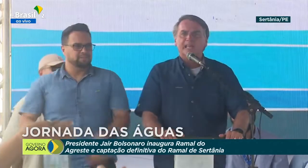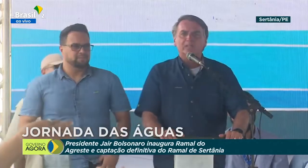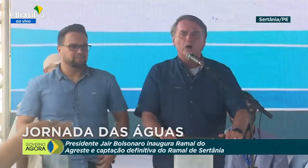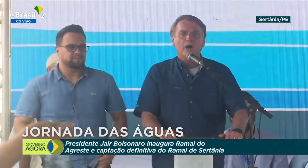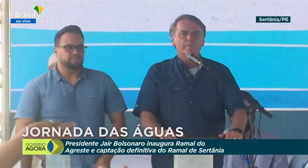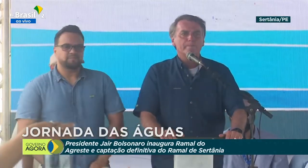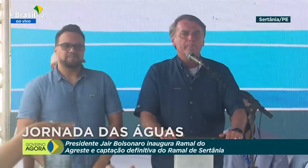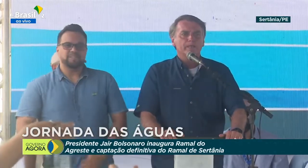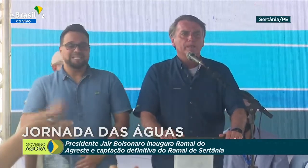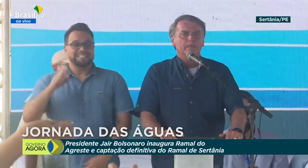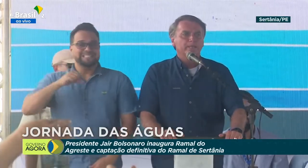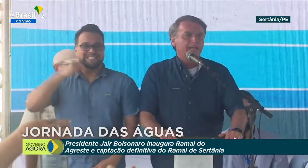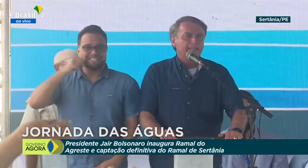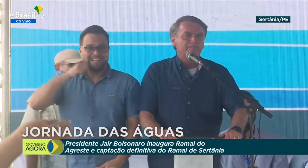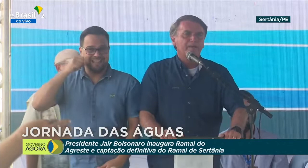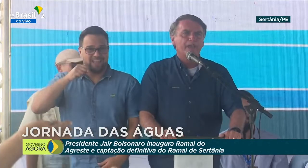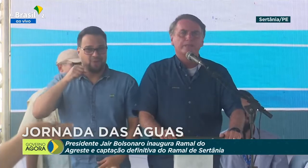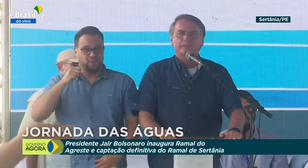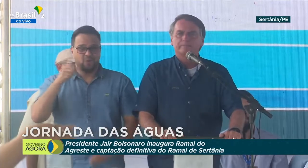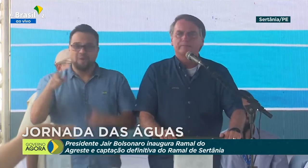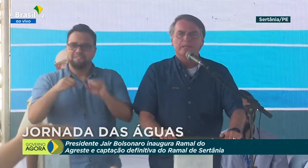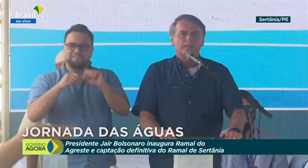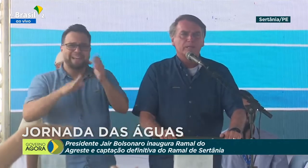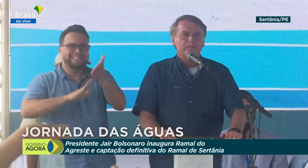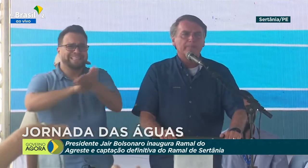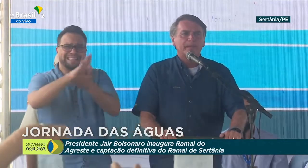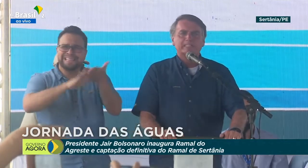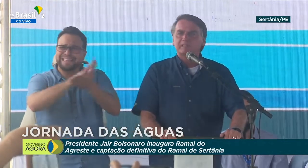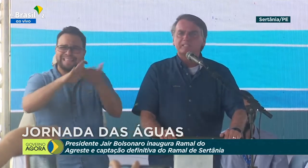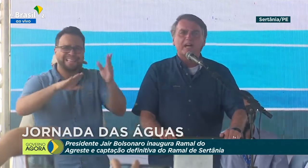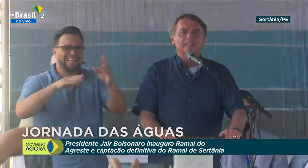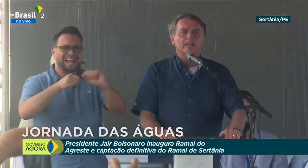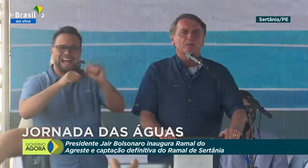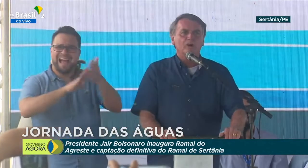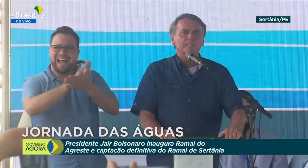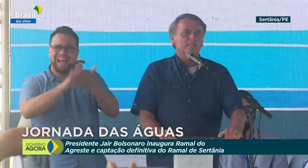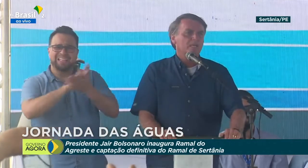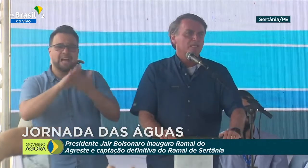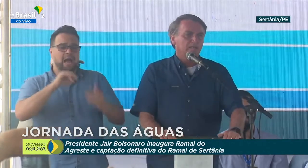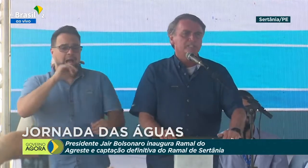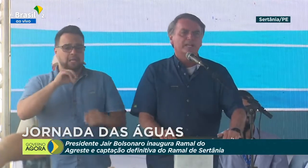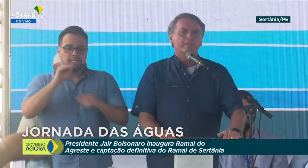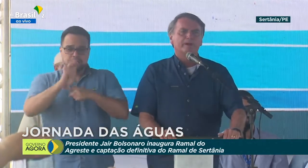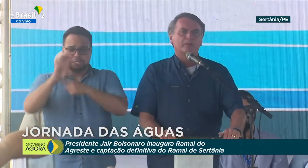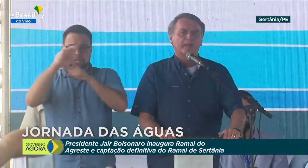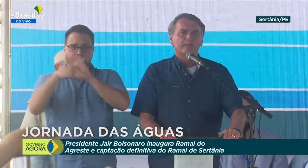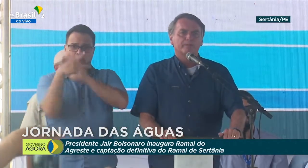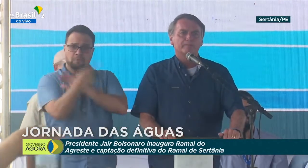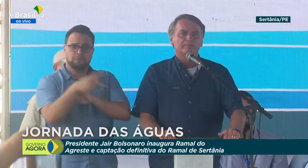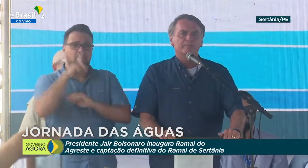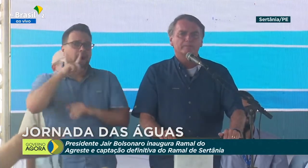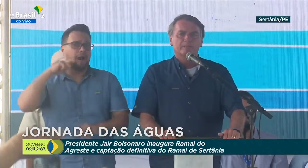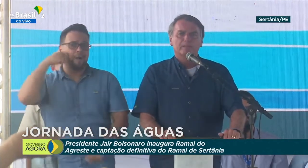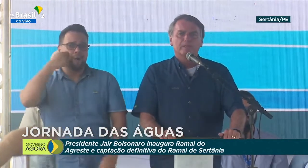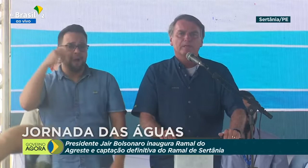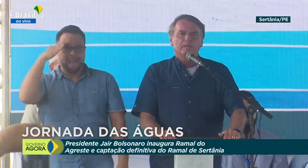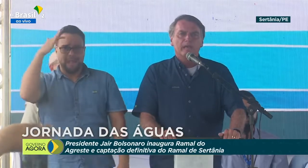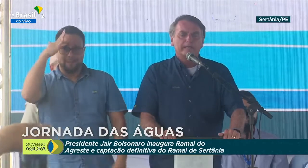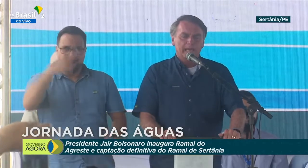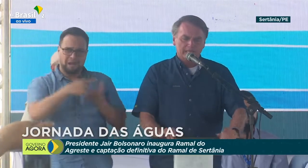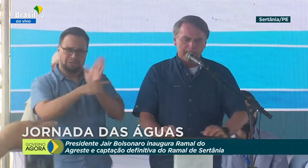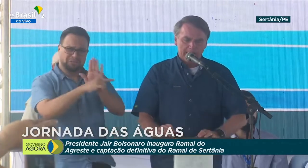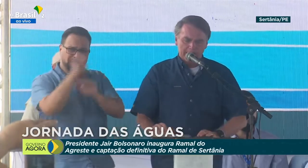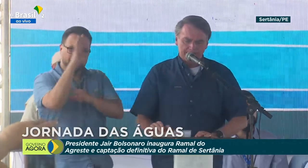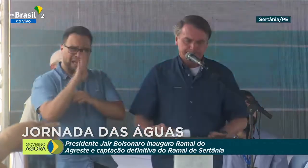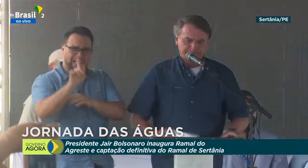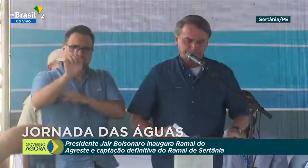Um senador que nada fez, sequer para seu estado de Alagoas, quem dirá para o Brasil? E